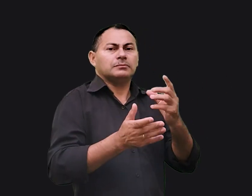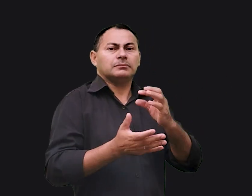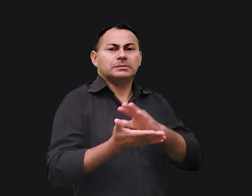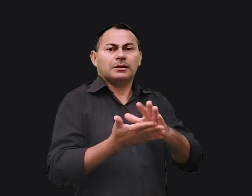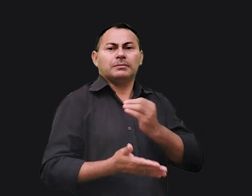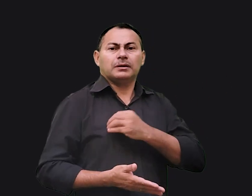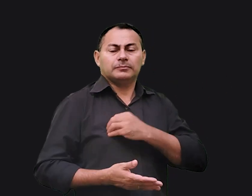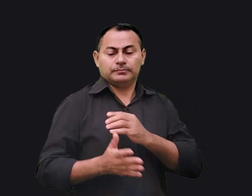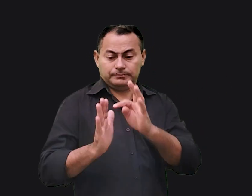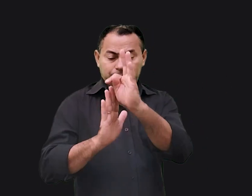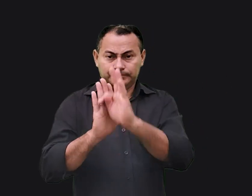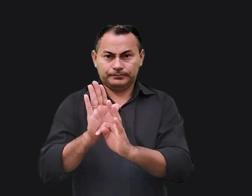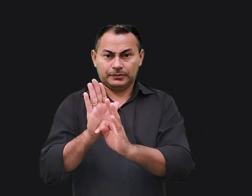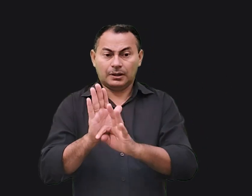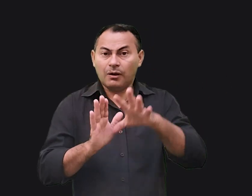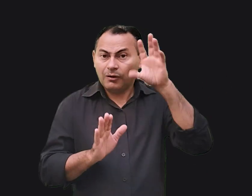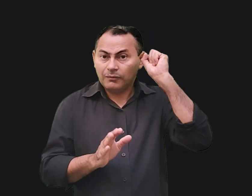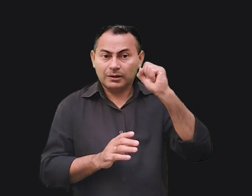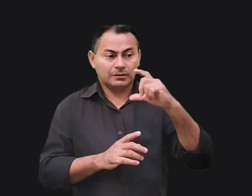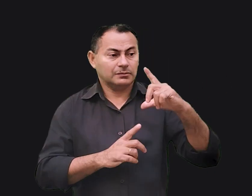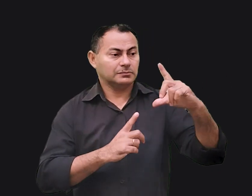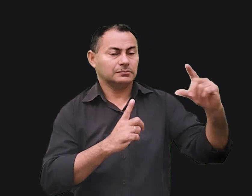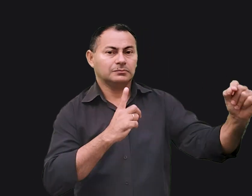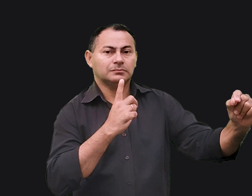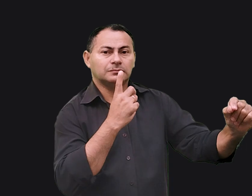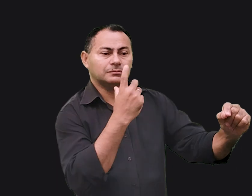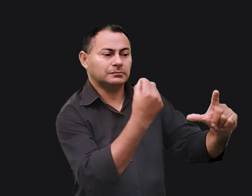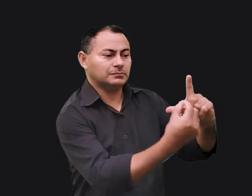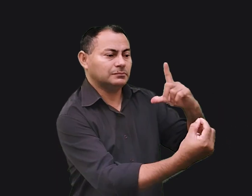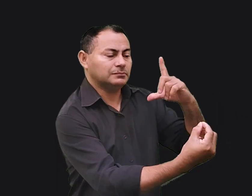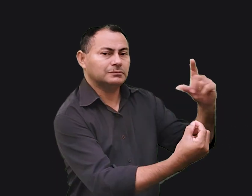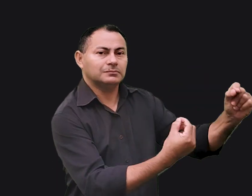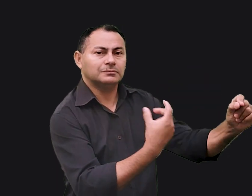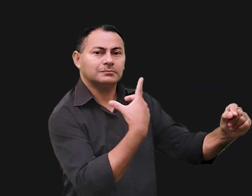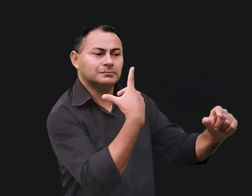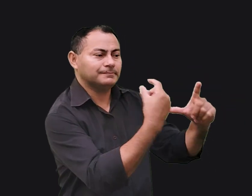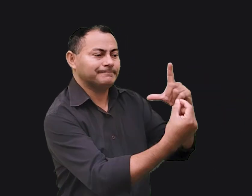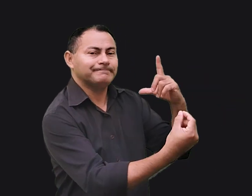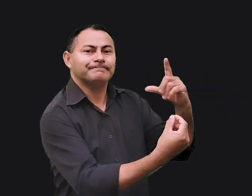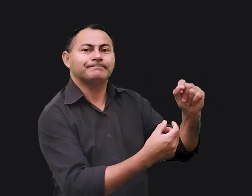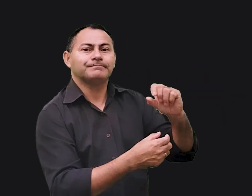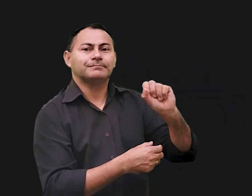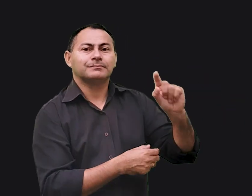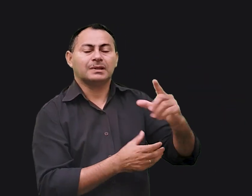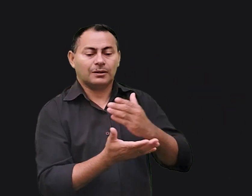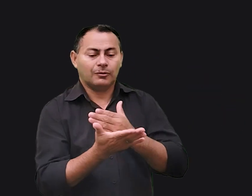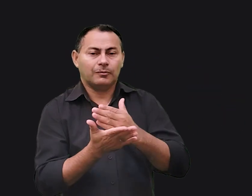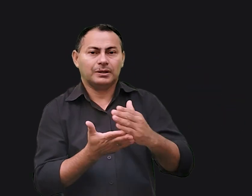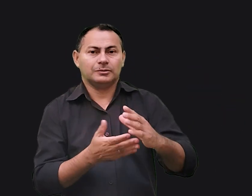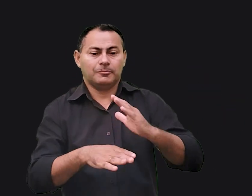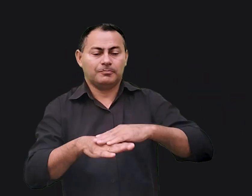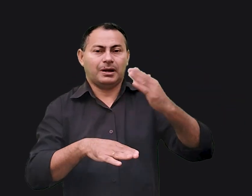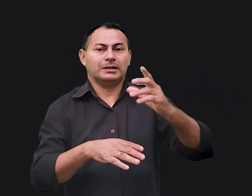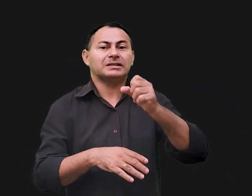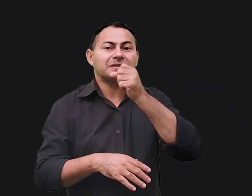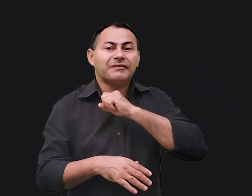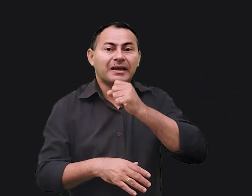O texto bíblico relata que os que ouviram foram saindo um de cada vez, começando pelos mais